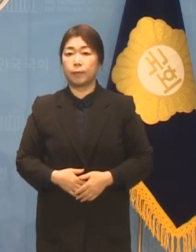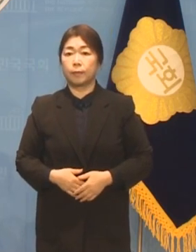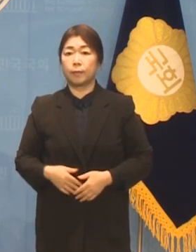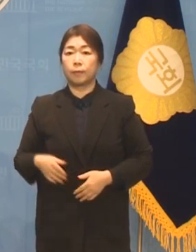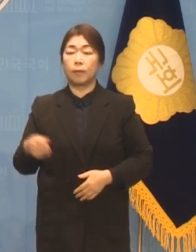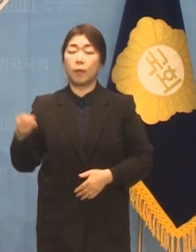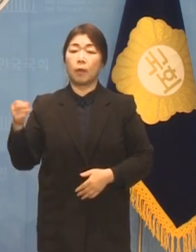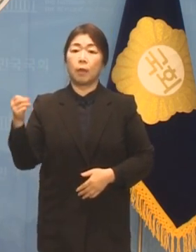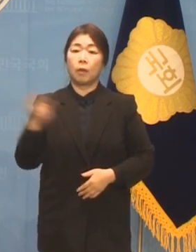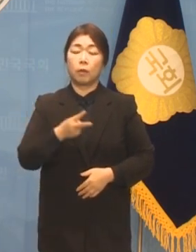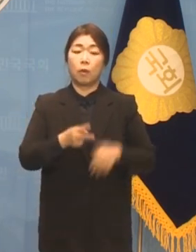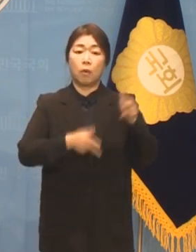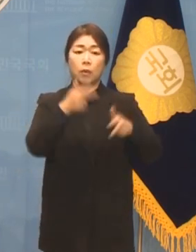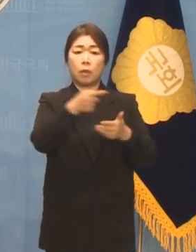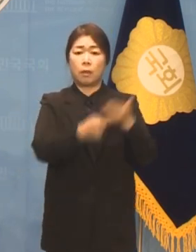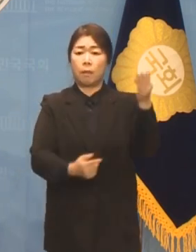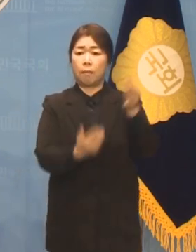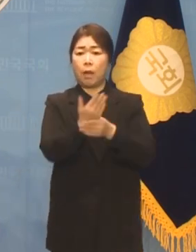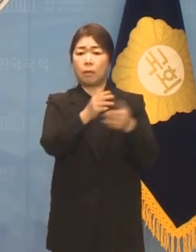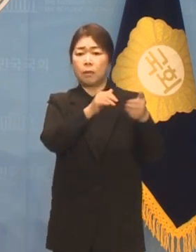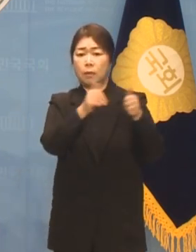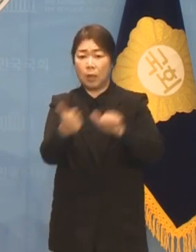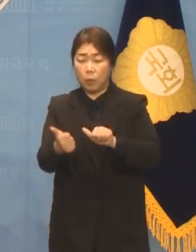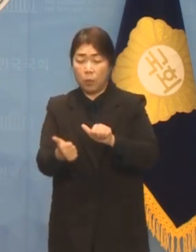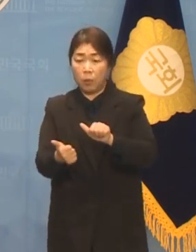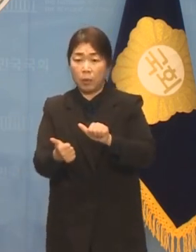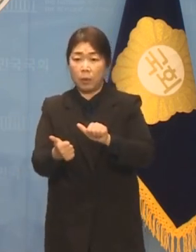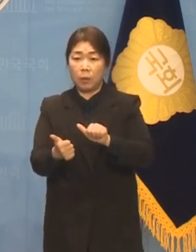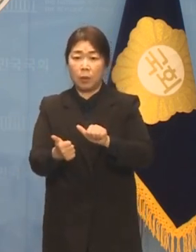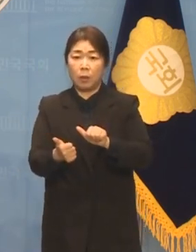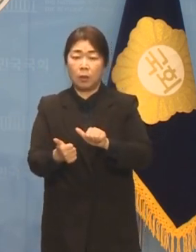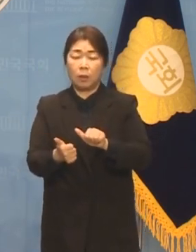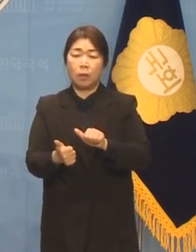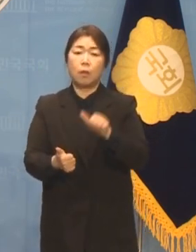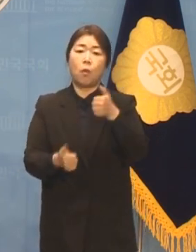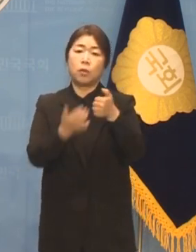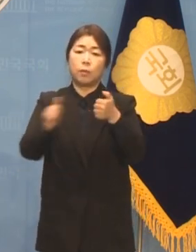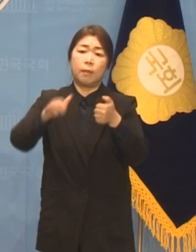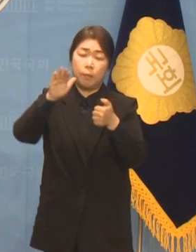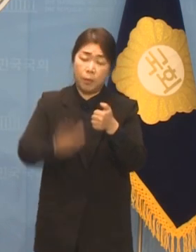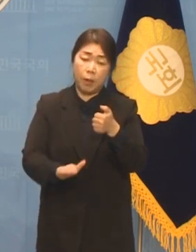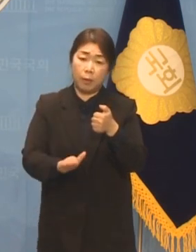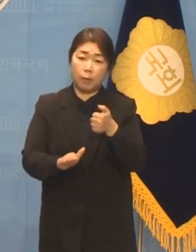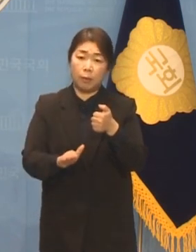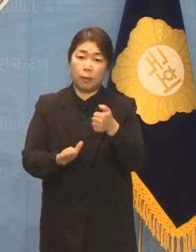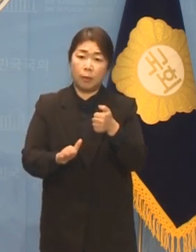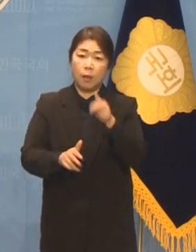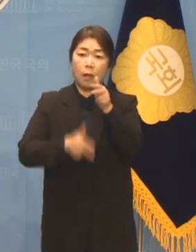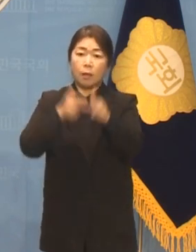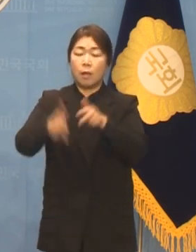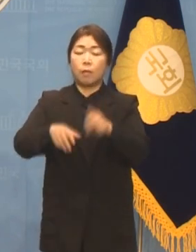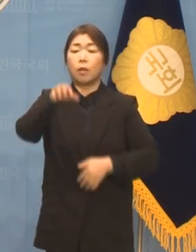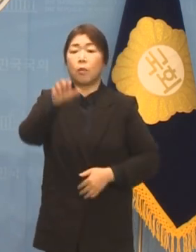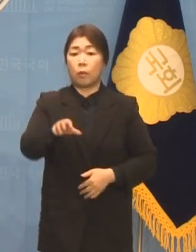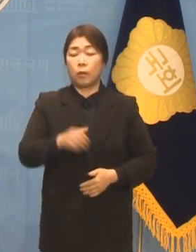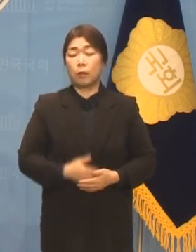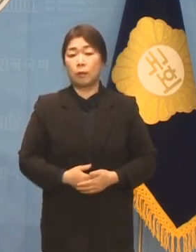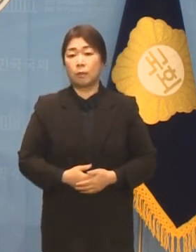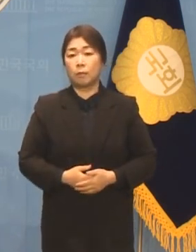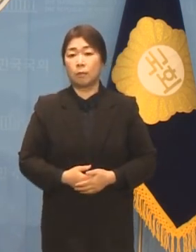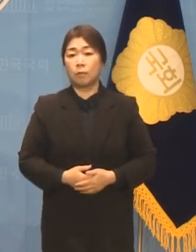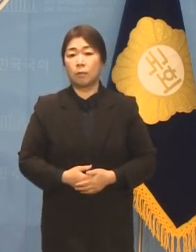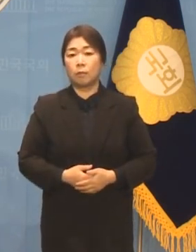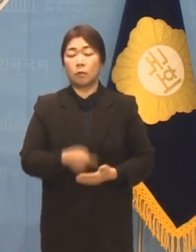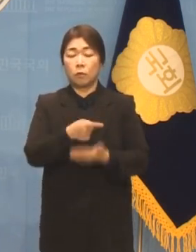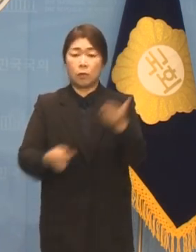그리고 산재 사망 사고가 집중된 50인 또 50억 미만 사업장의 중대재해를 줄이기